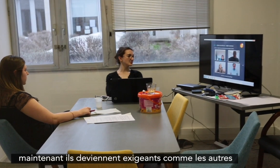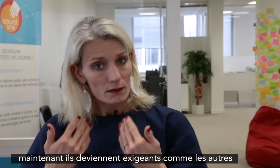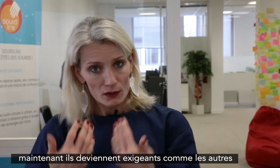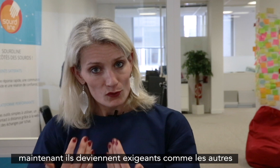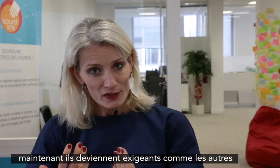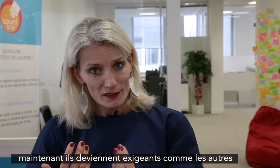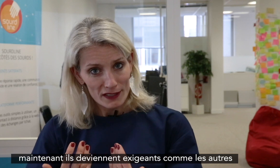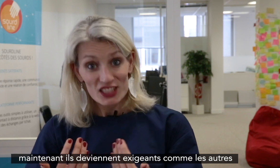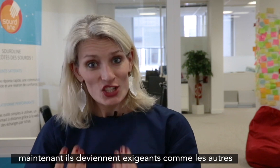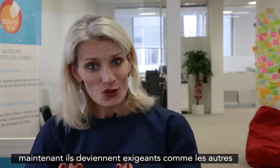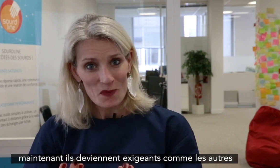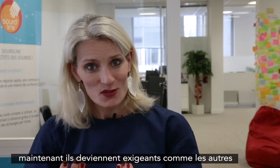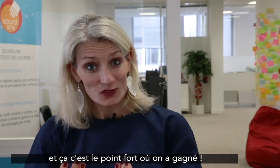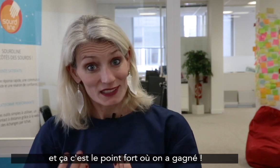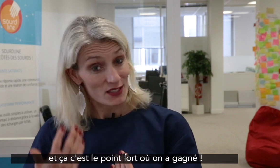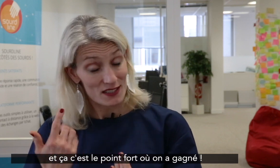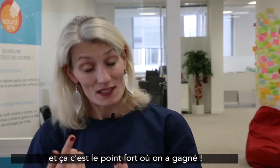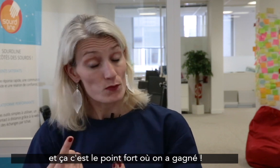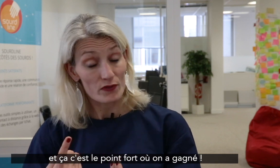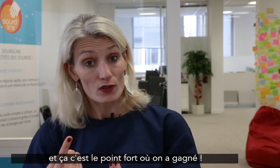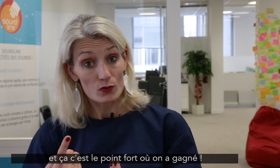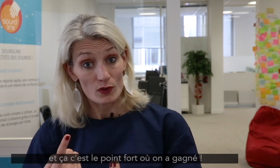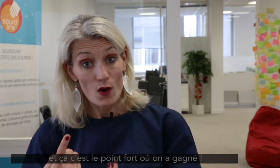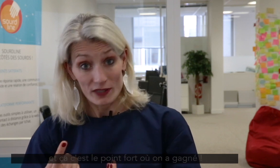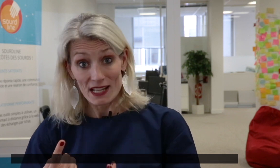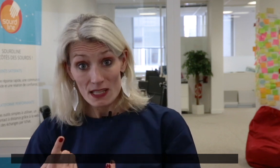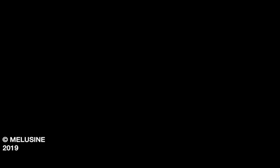s'adresser à une enseigne. Et maintenant, ils deviennent exigeants comme les autres. Et ça, c'est le point fort où on a gagné.